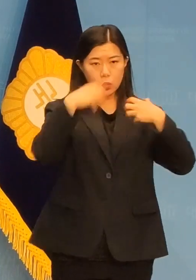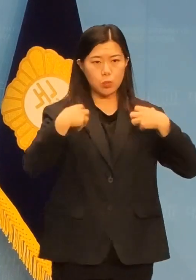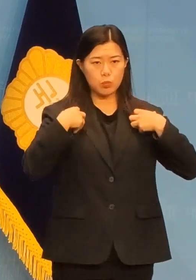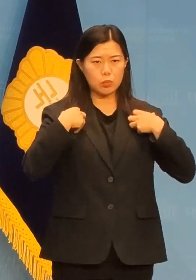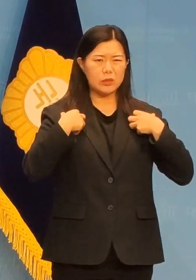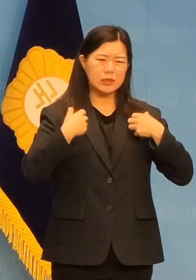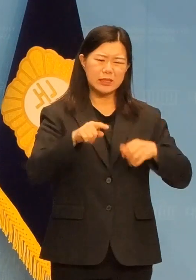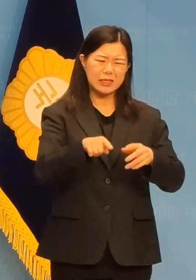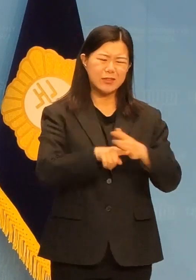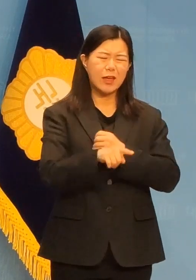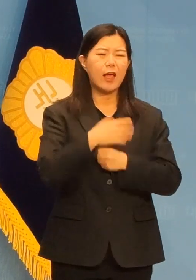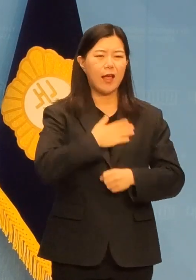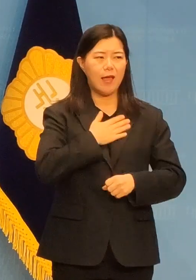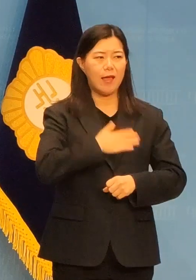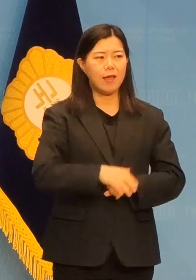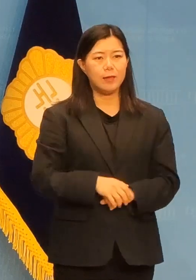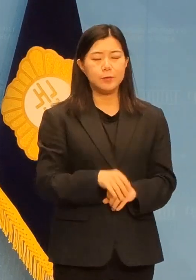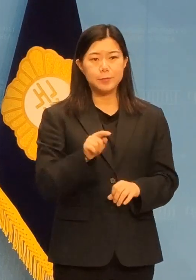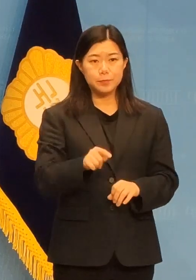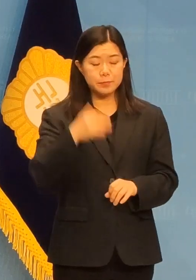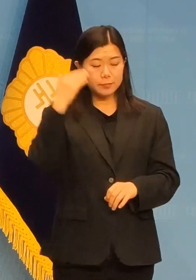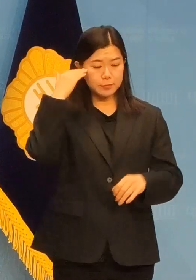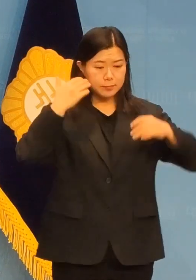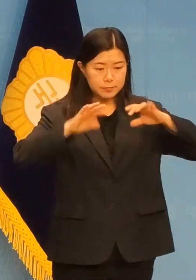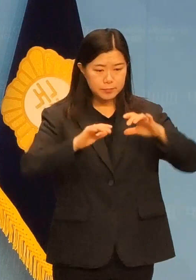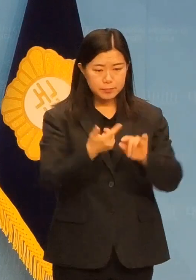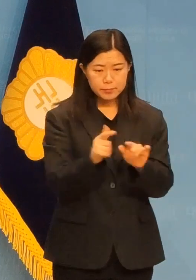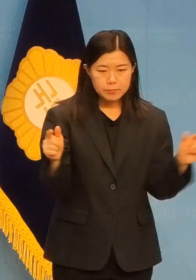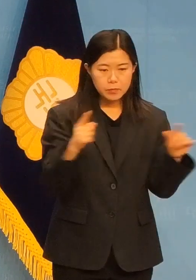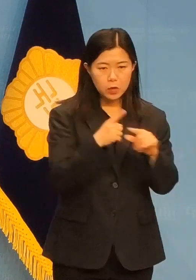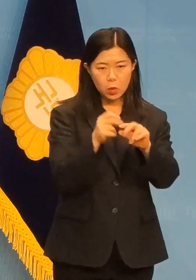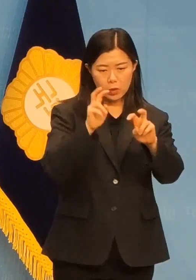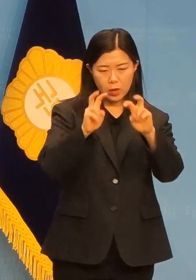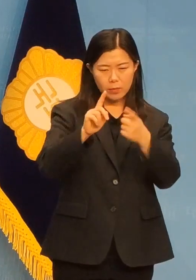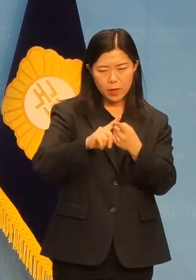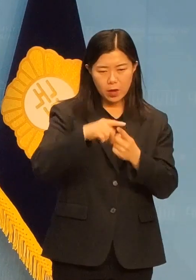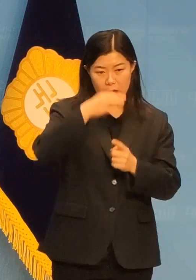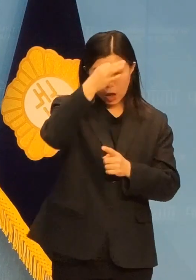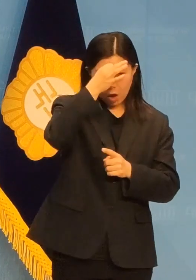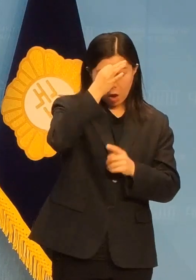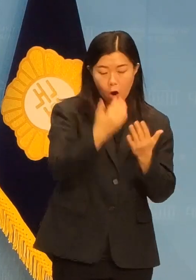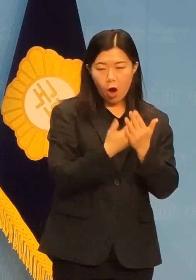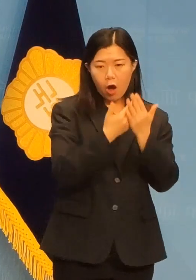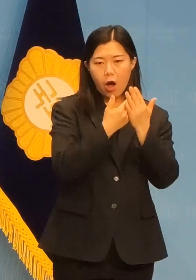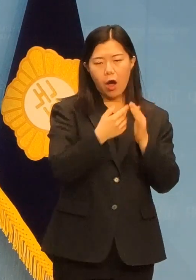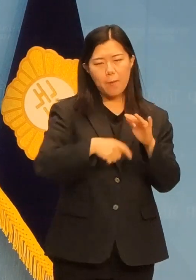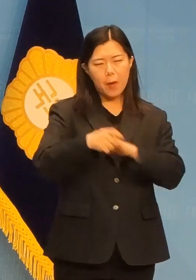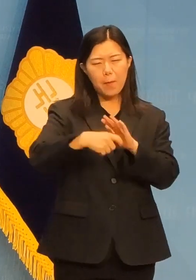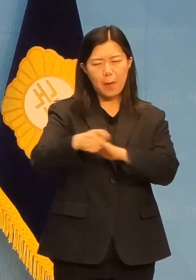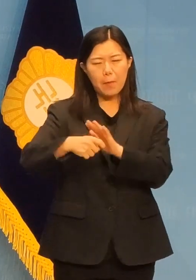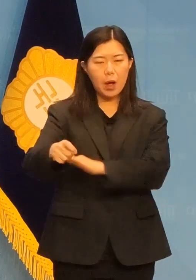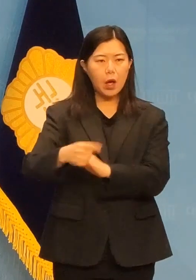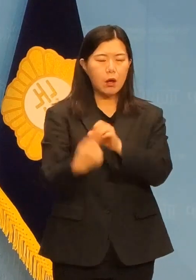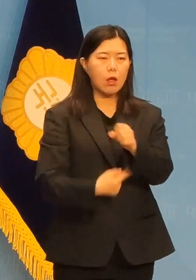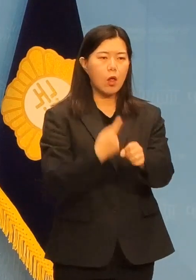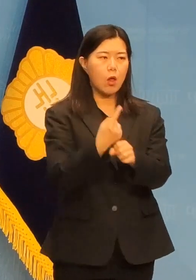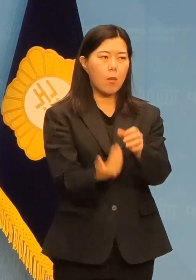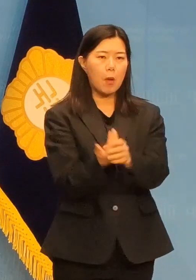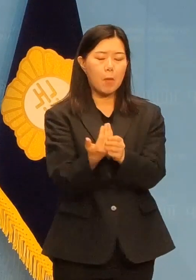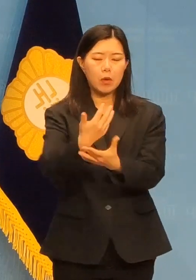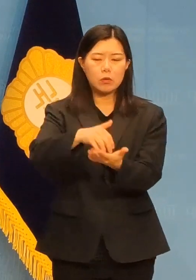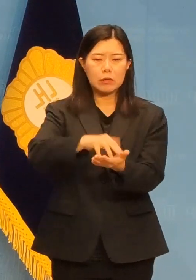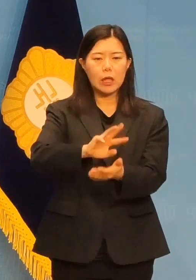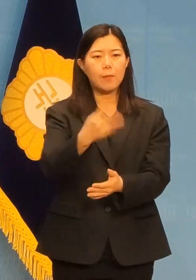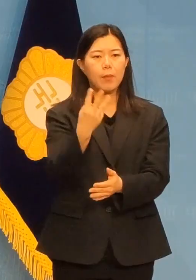알고 있습니다. 대한민국에 만연화되어 있는 중소기업에 대한 기술 탈취, 연간 300건이 넘는 기술 탈취에 대한